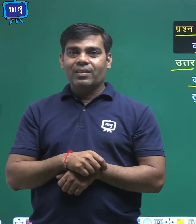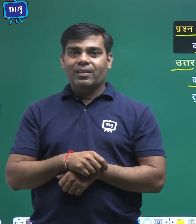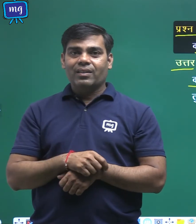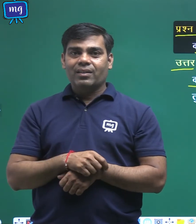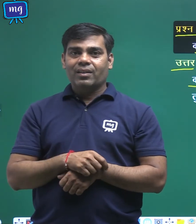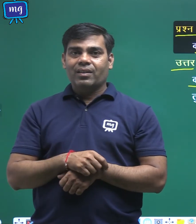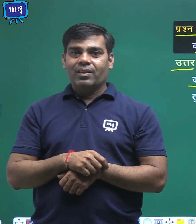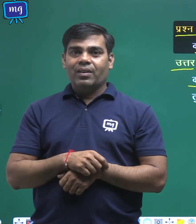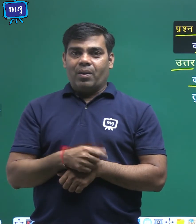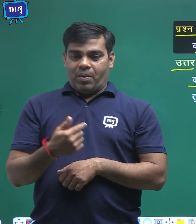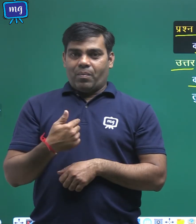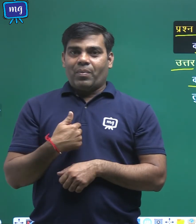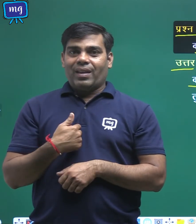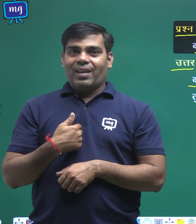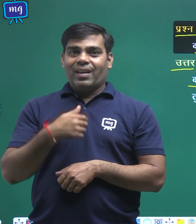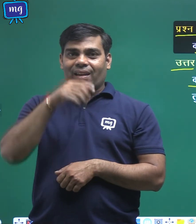मेरे राजा बेटे,